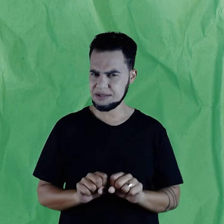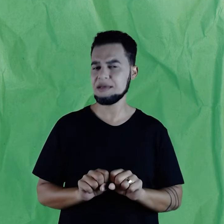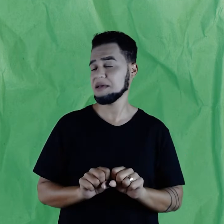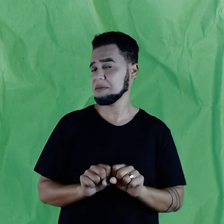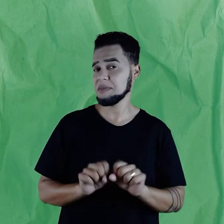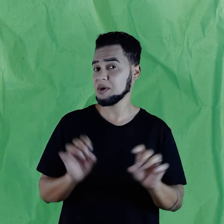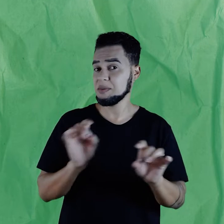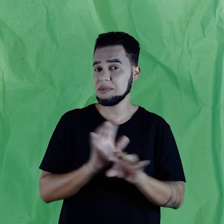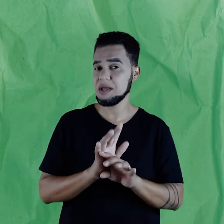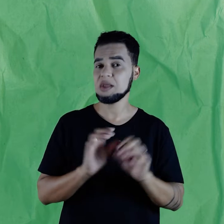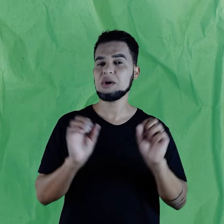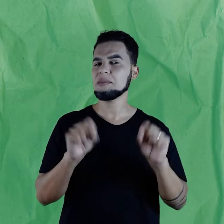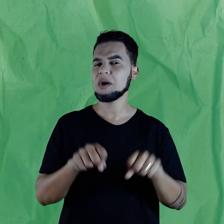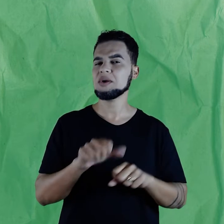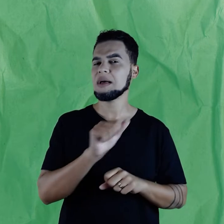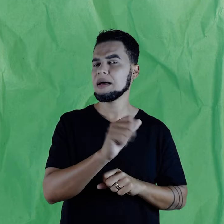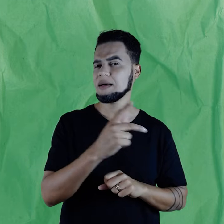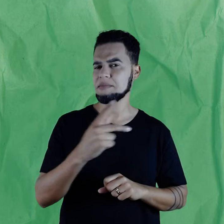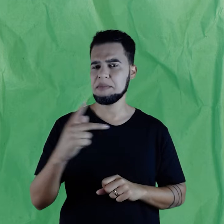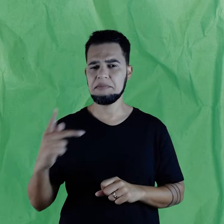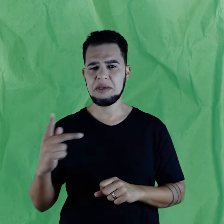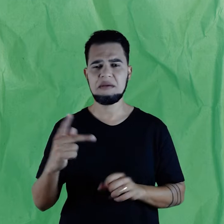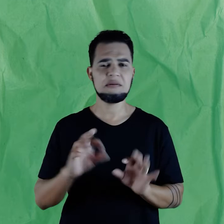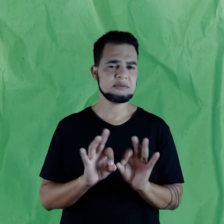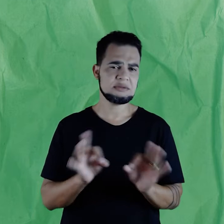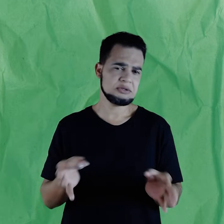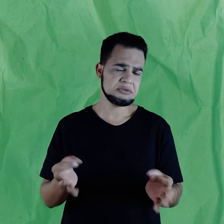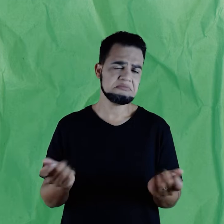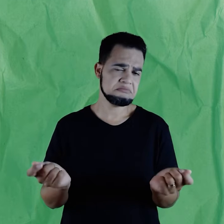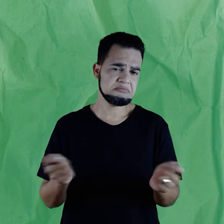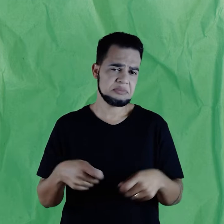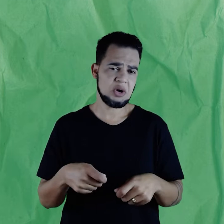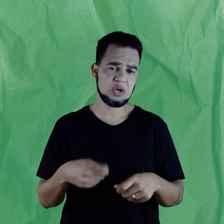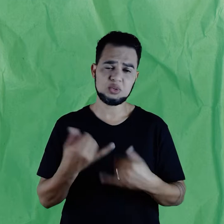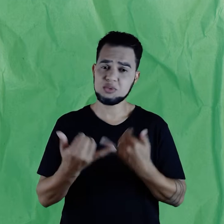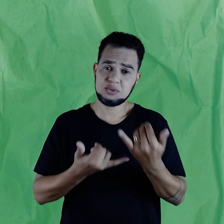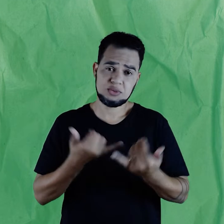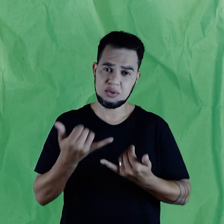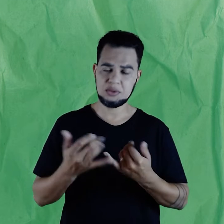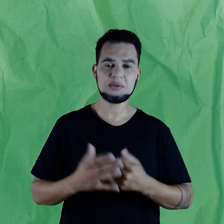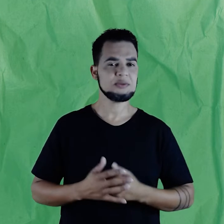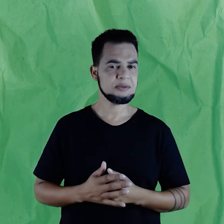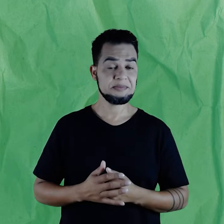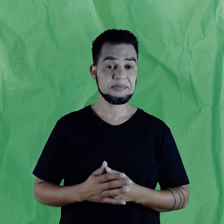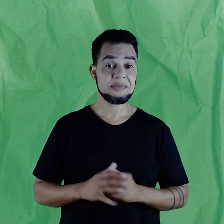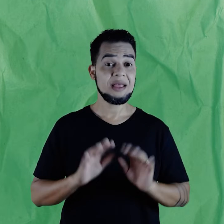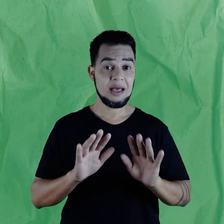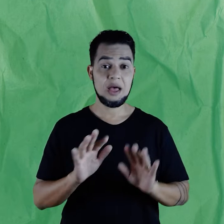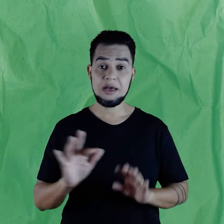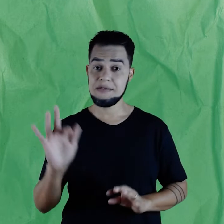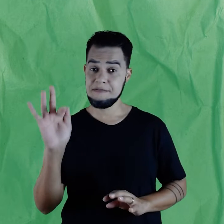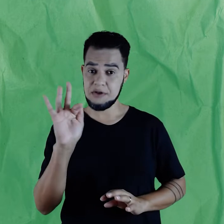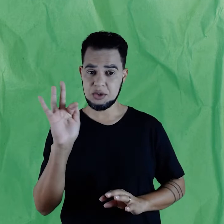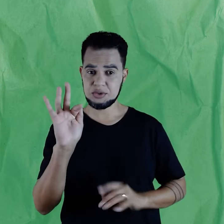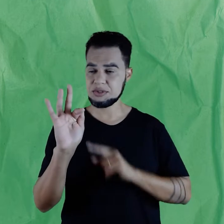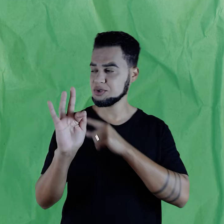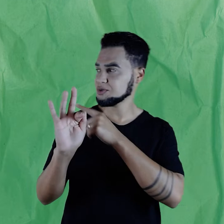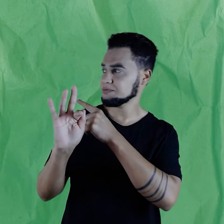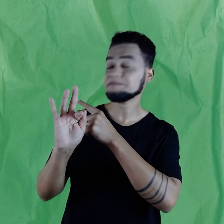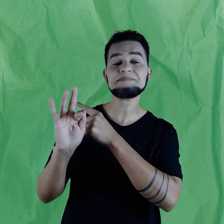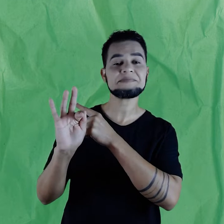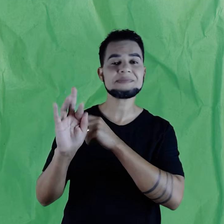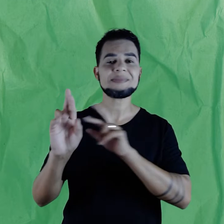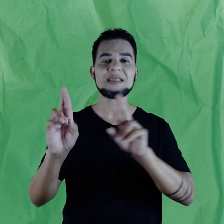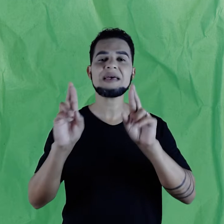mais completo, pode ser um aplicativo simples, um jogo. Enquanto o front-end vai ser o